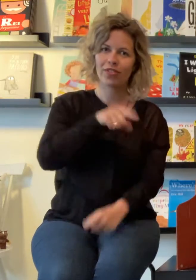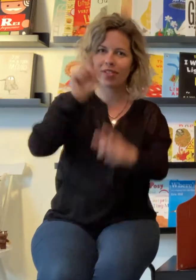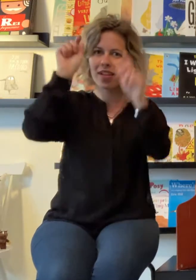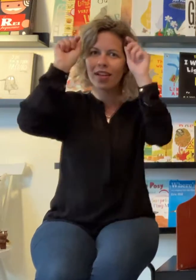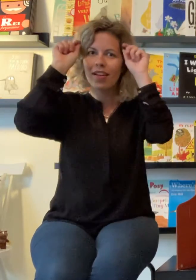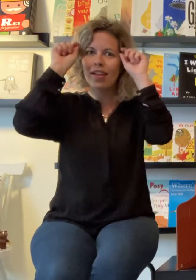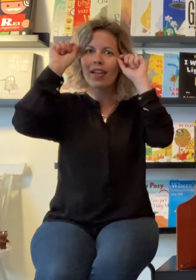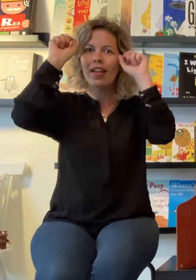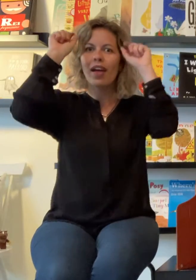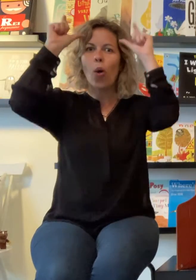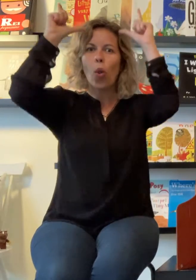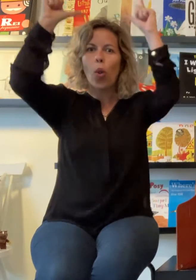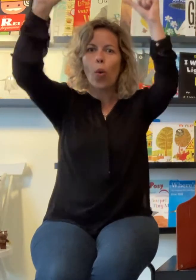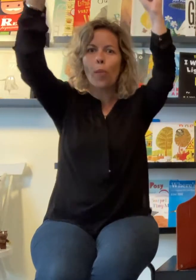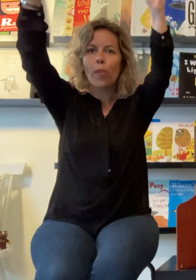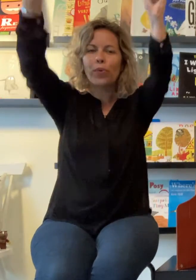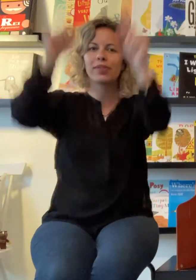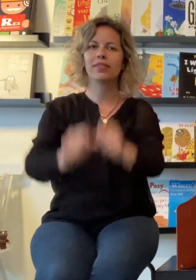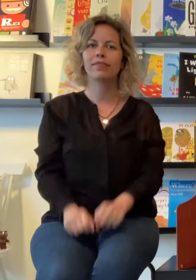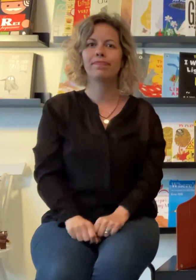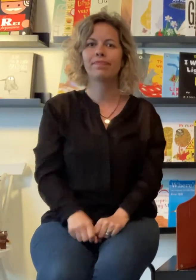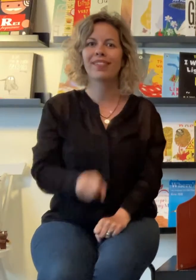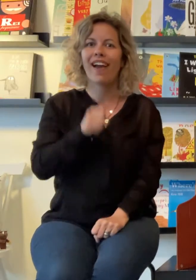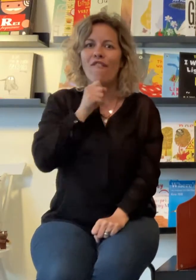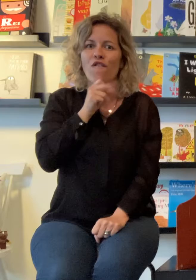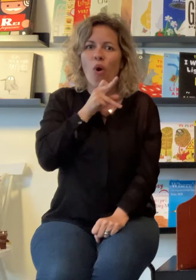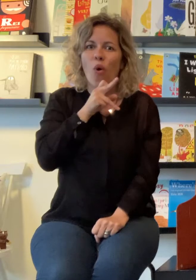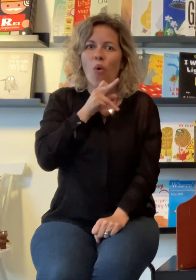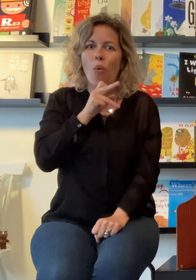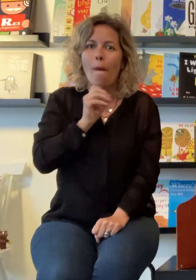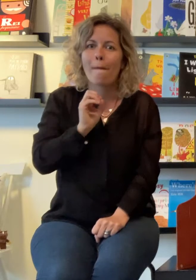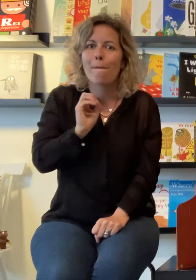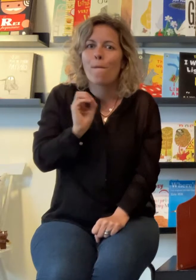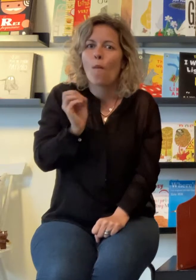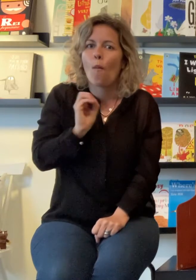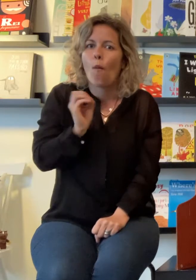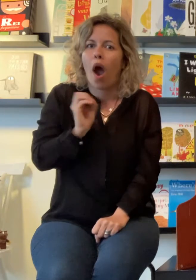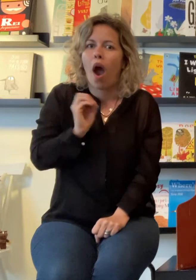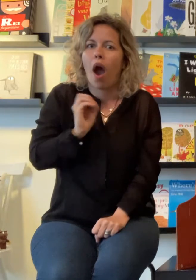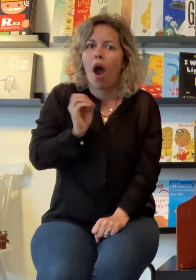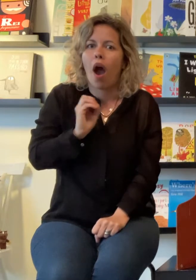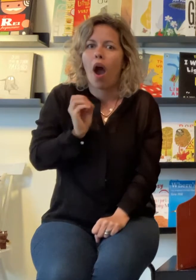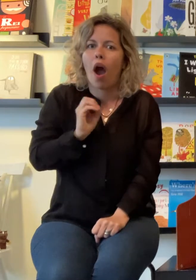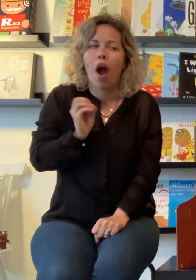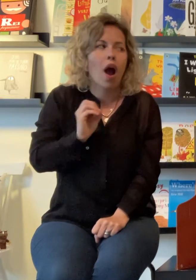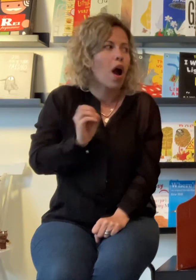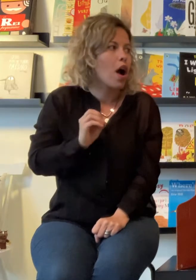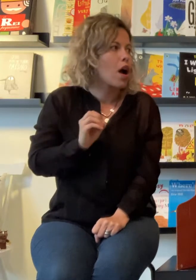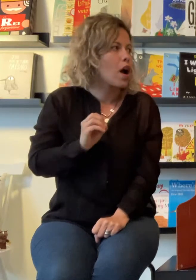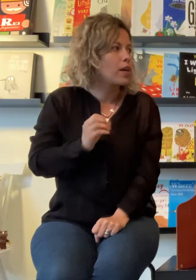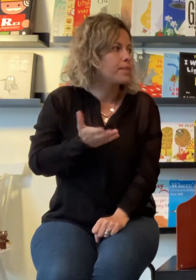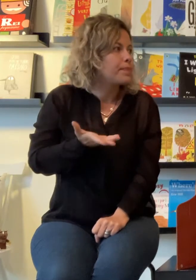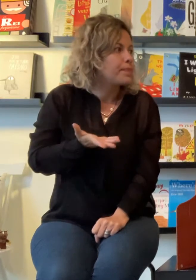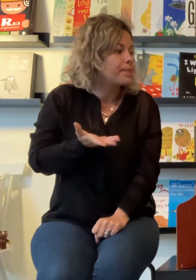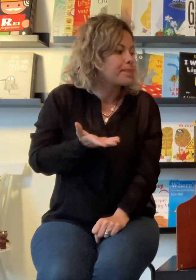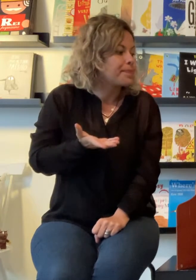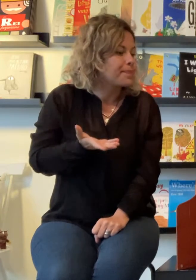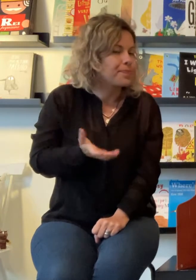Este é o lobo. A avó do Capuchinho Vermelho já cá não está.